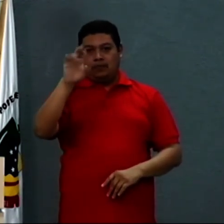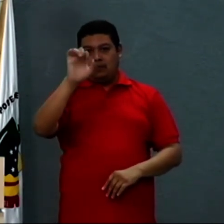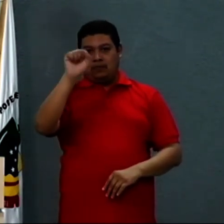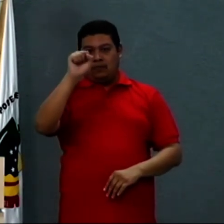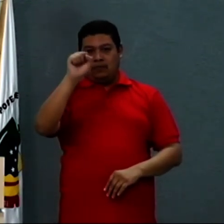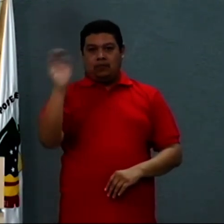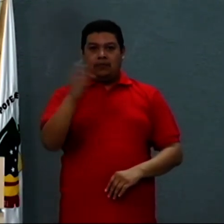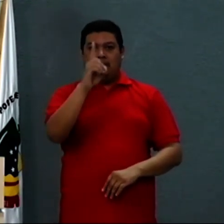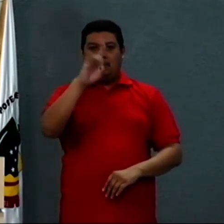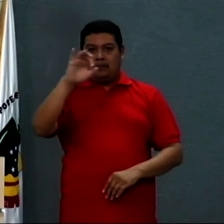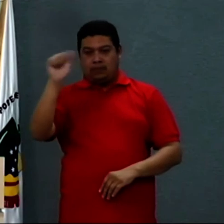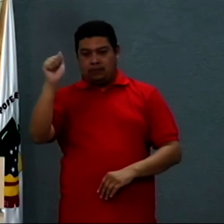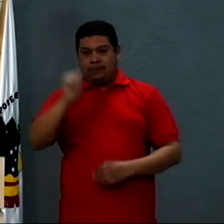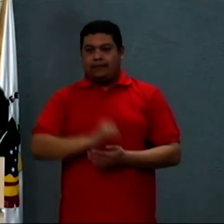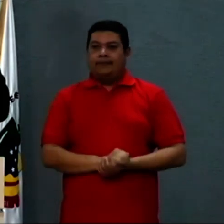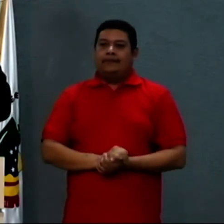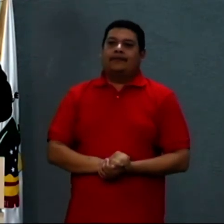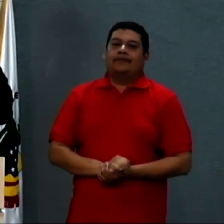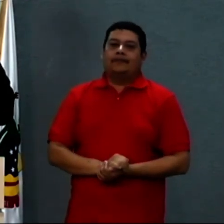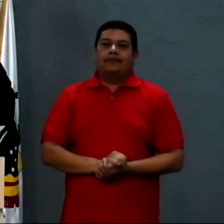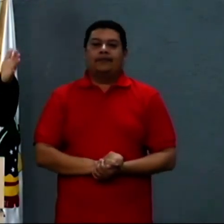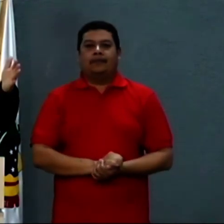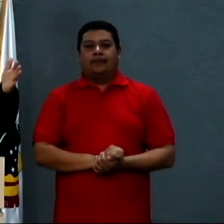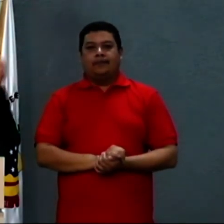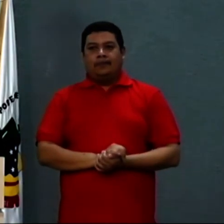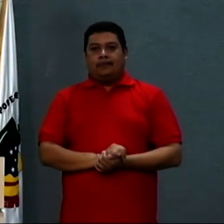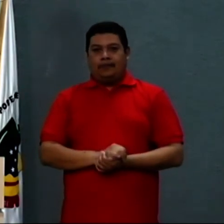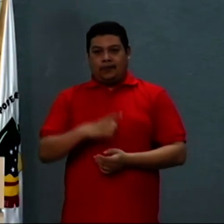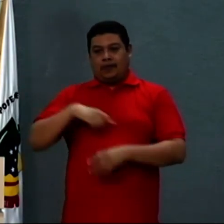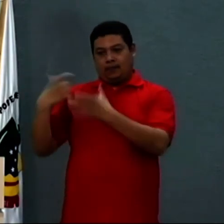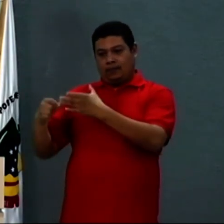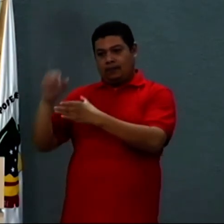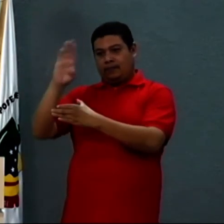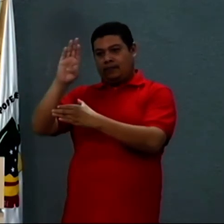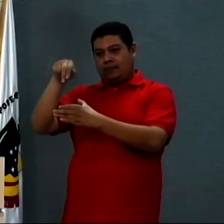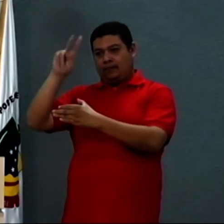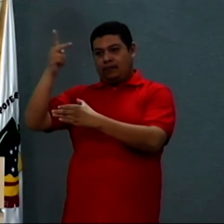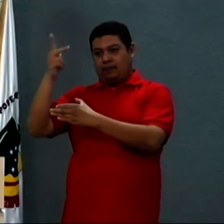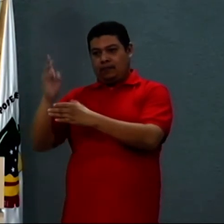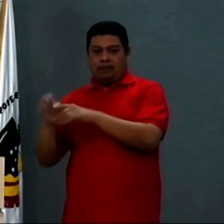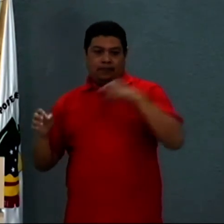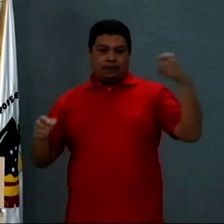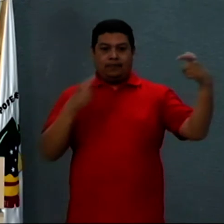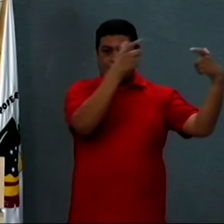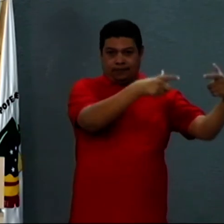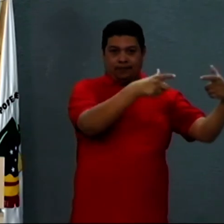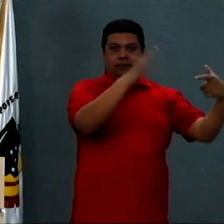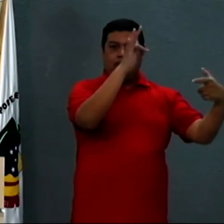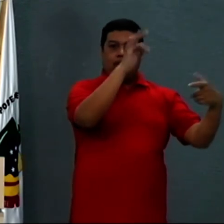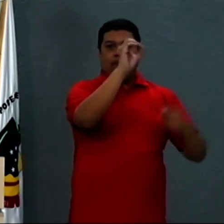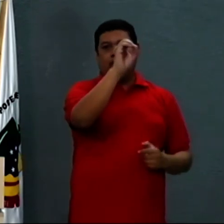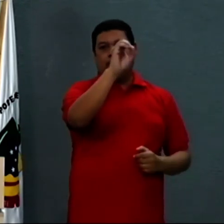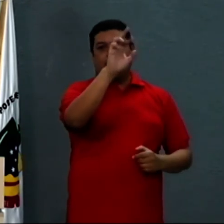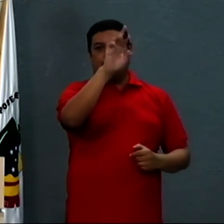de cima está um pouquinho pior. A Gonçalves Dias fica entre o BNH e o Fortaleza. Está lá, as duas partes de cima que não foi feita saída de água